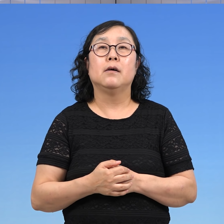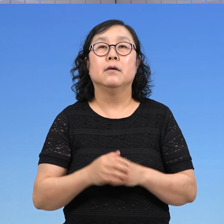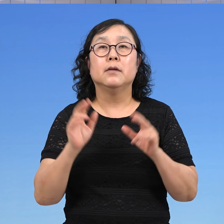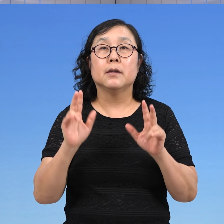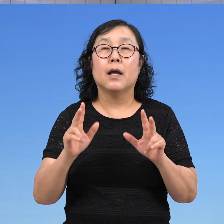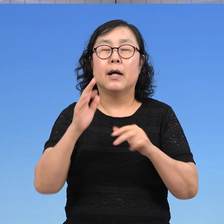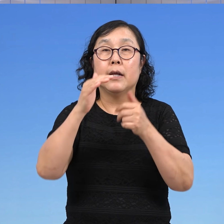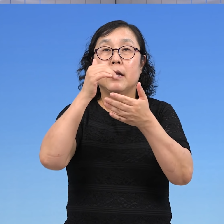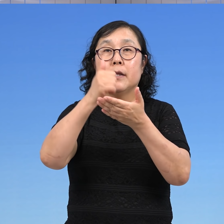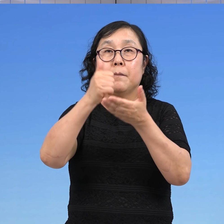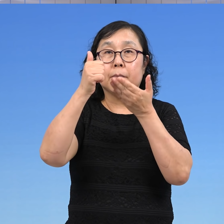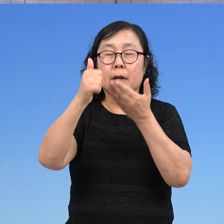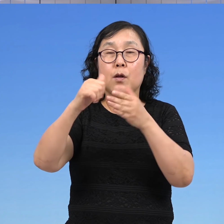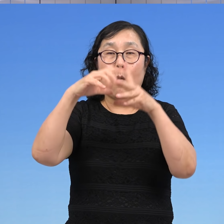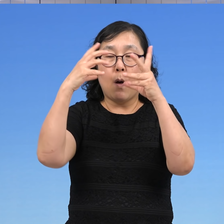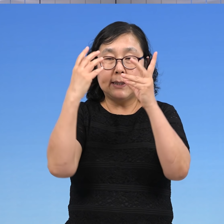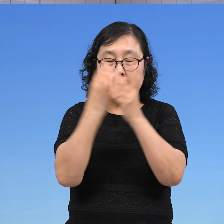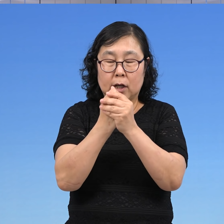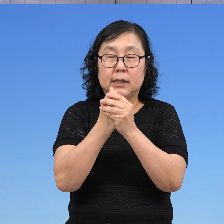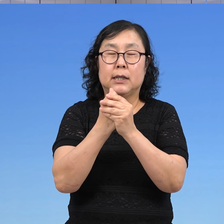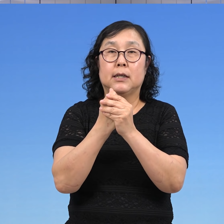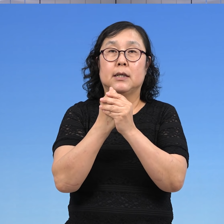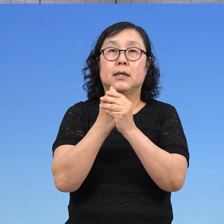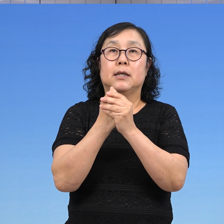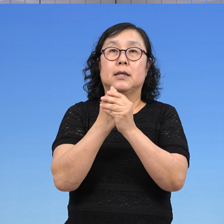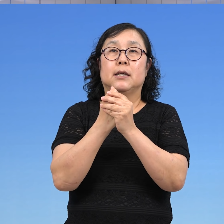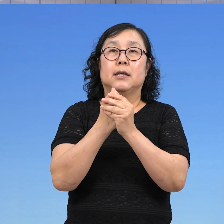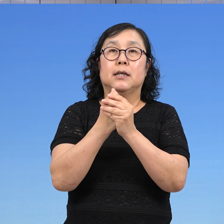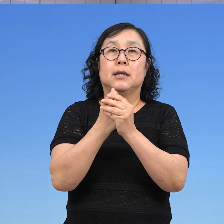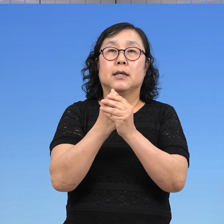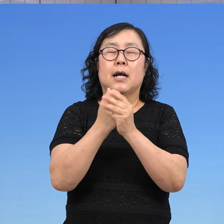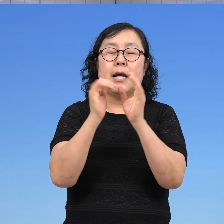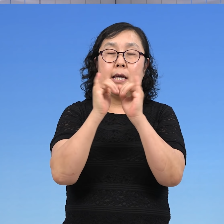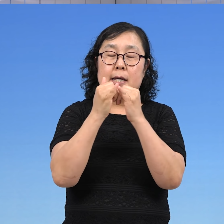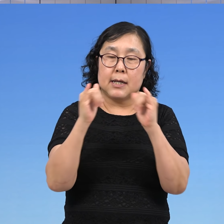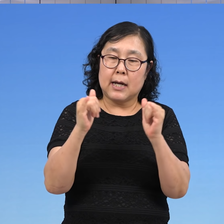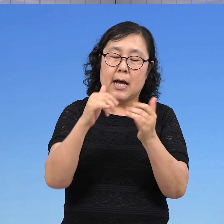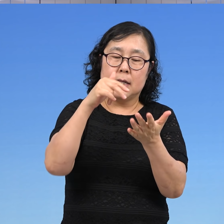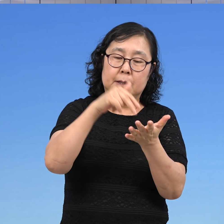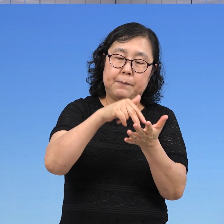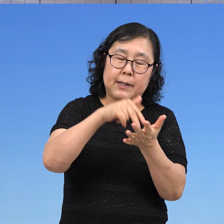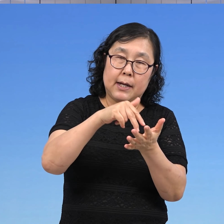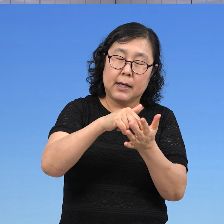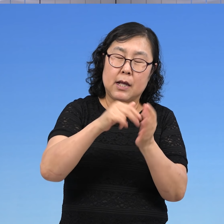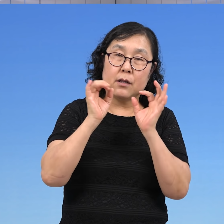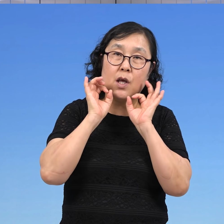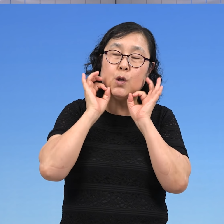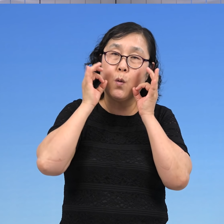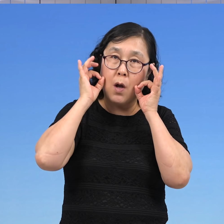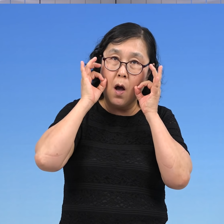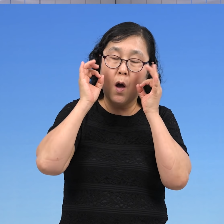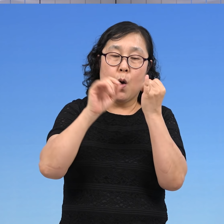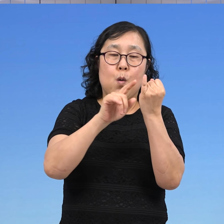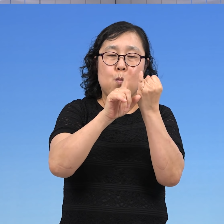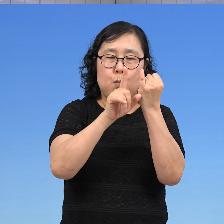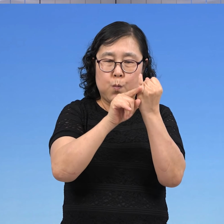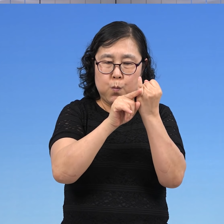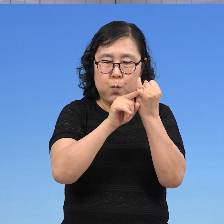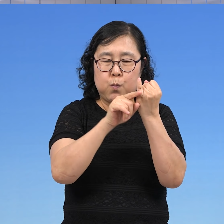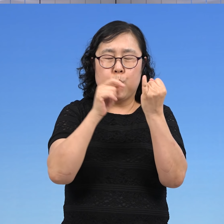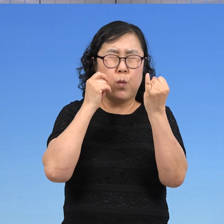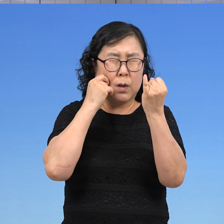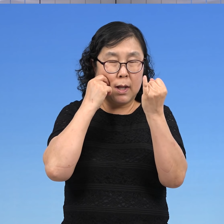이제 하나님께서는 완전한 그 불임과 또 죽었더라 로 표현되는